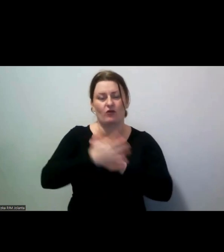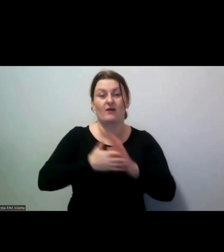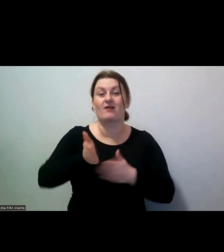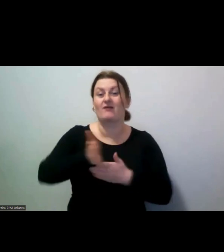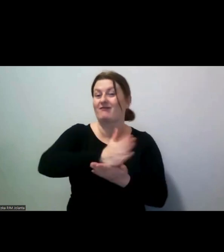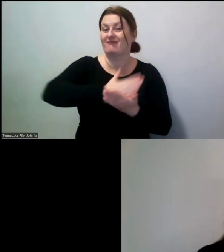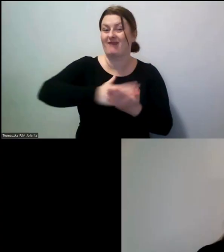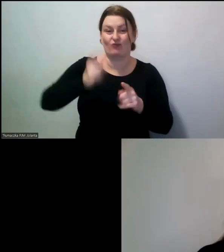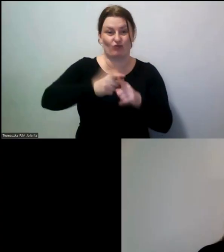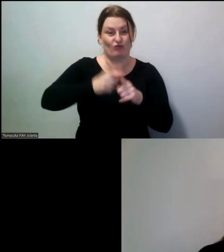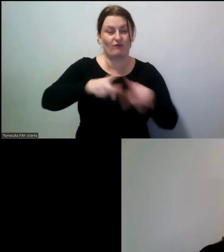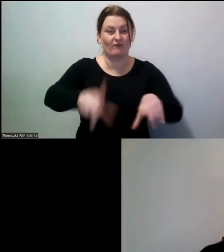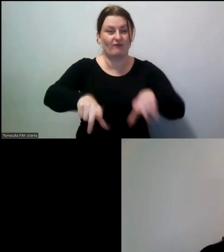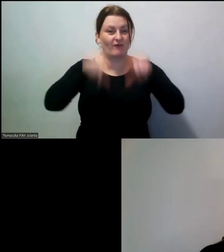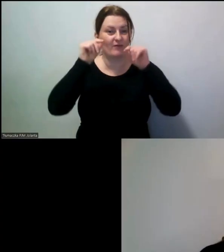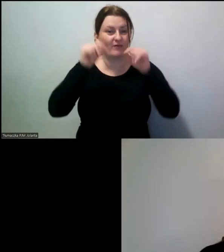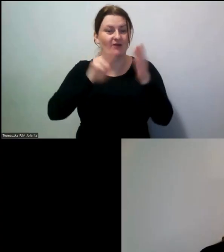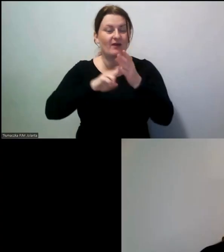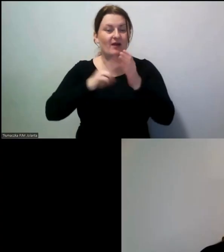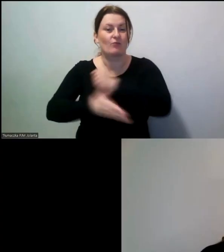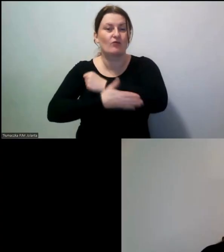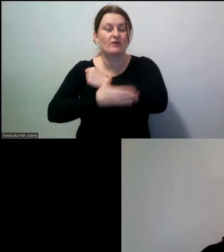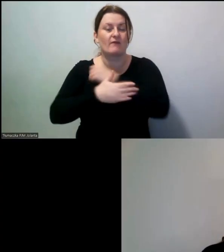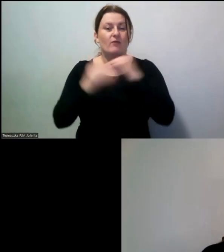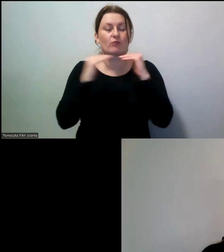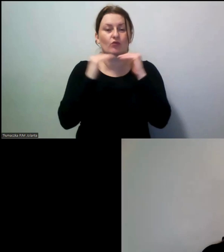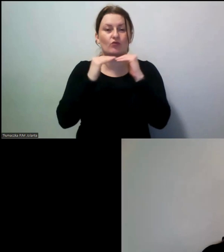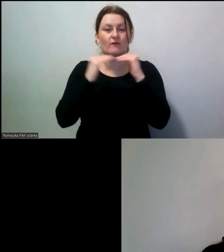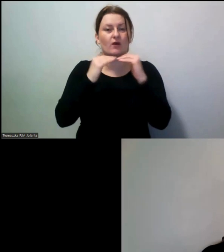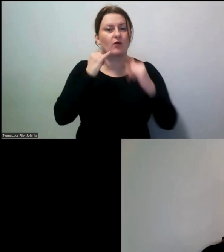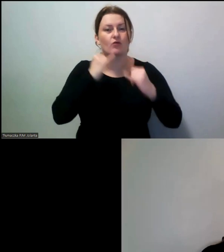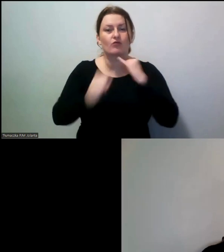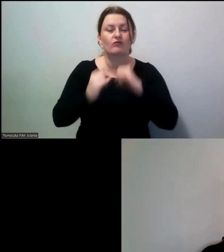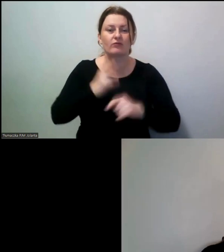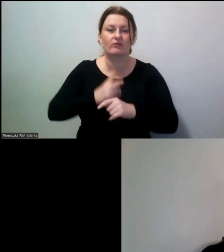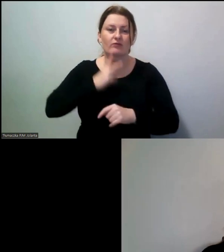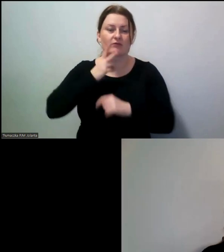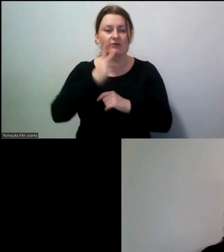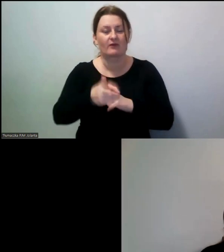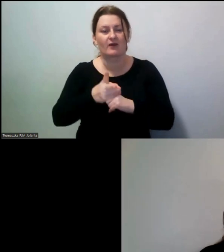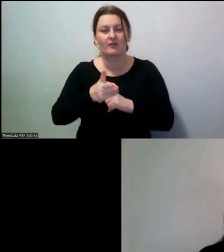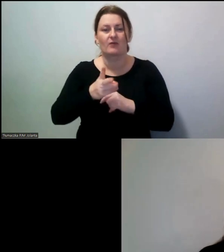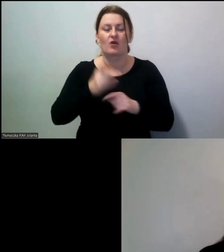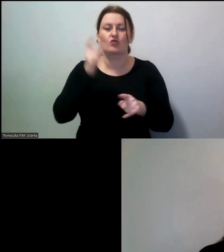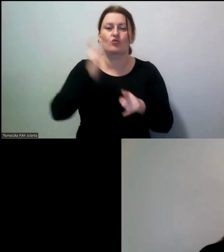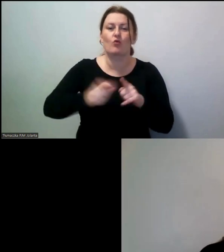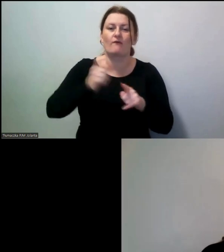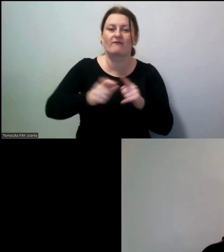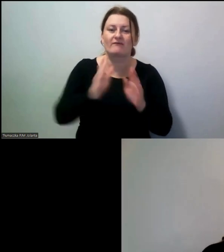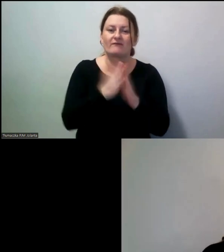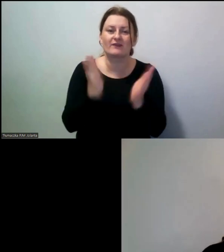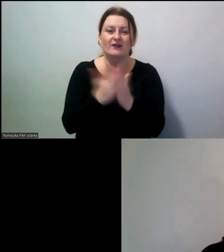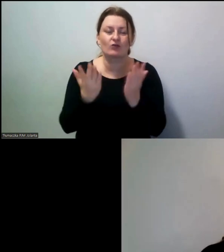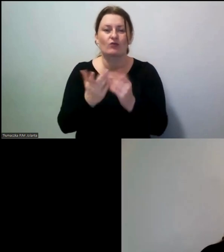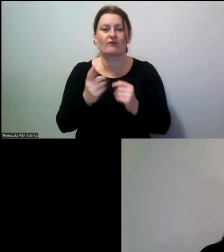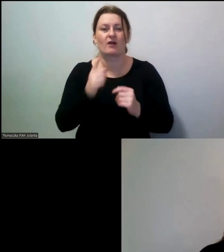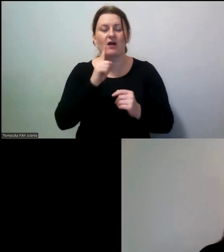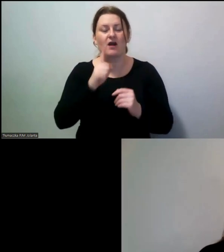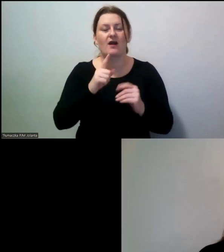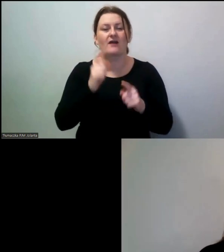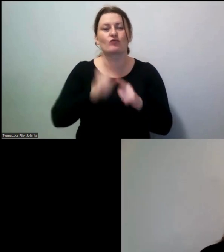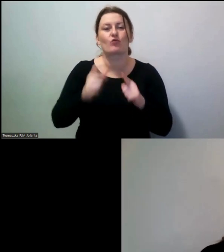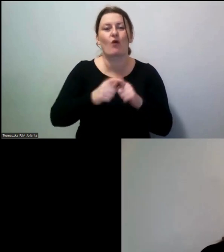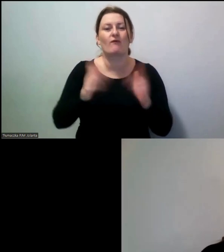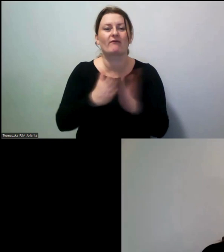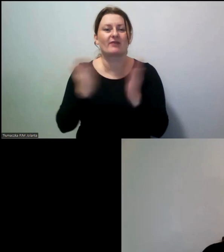leksyki wybieraliśmy na bazie porównywania różnych dostępnych, czy to słowników, czy to bardziej leksykonów języka